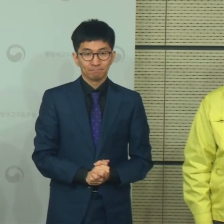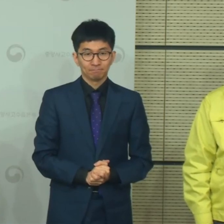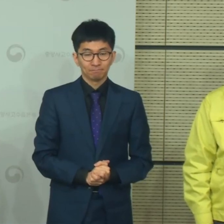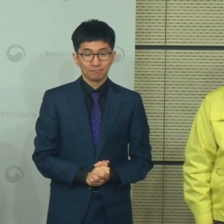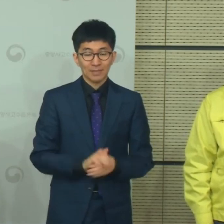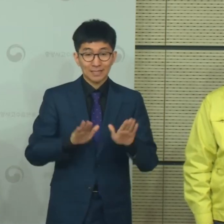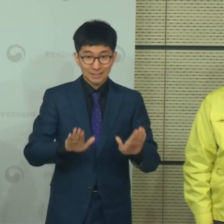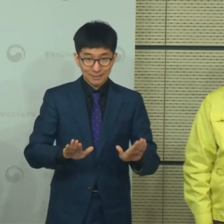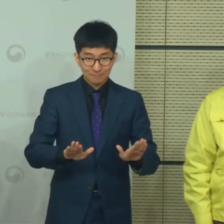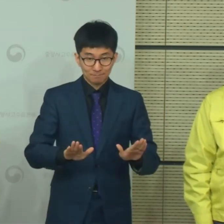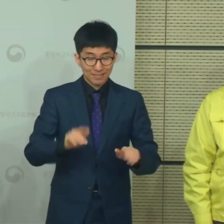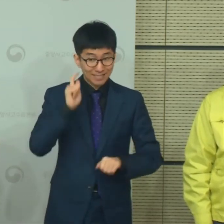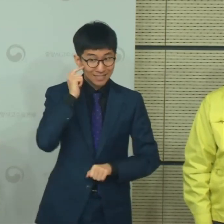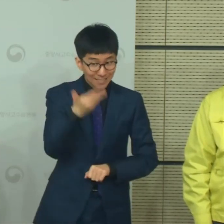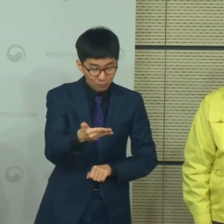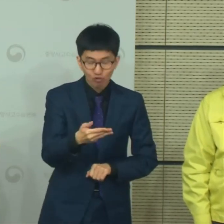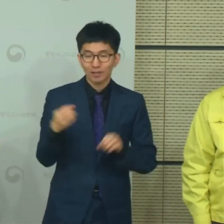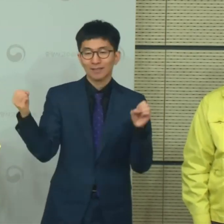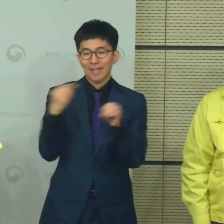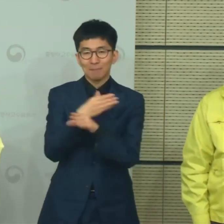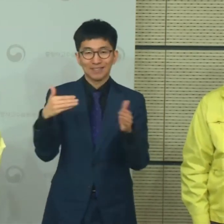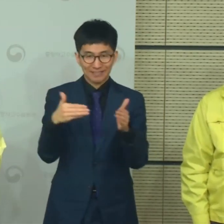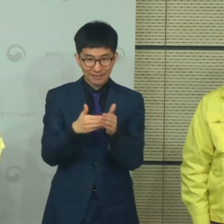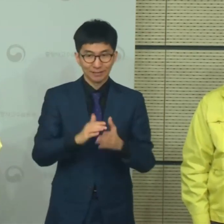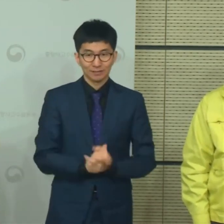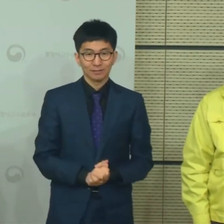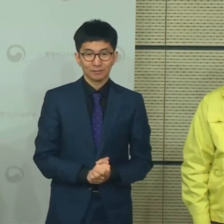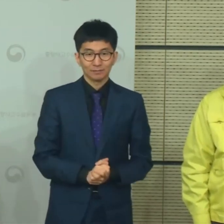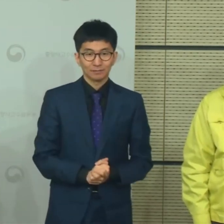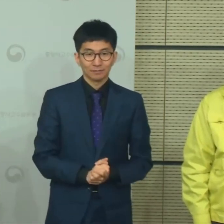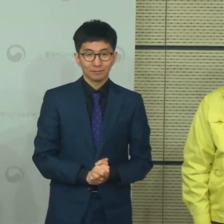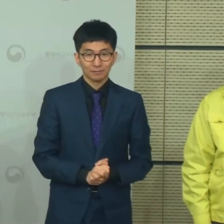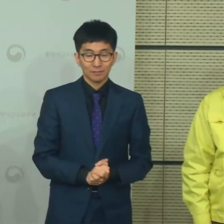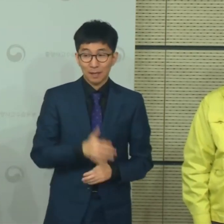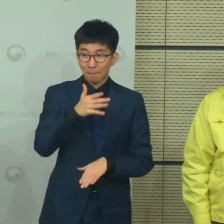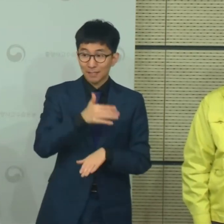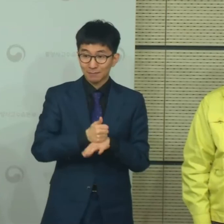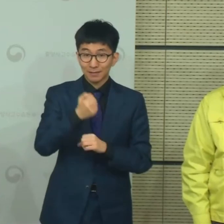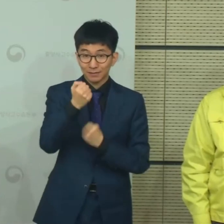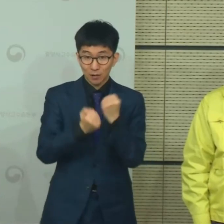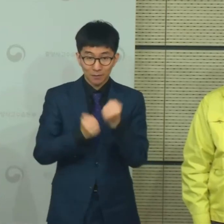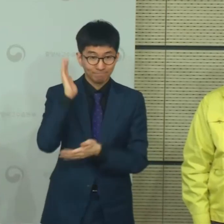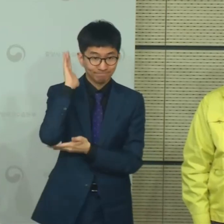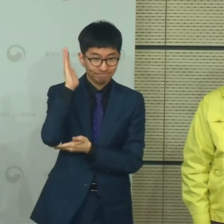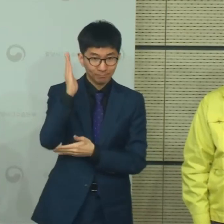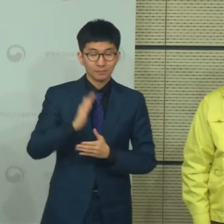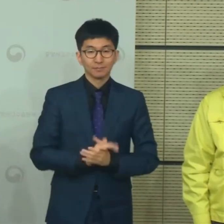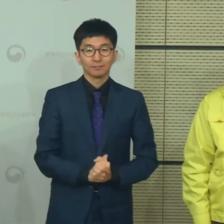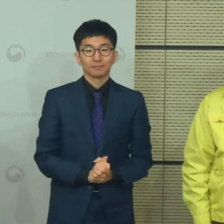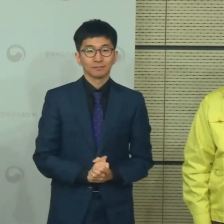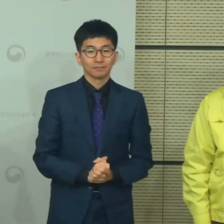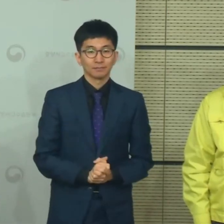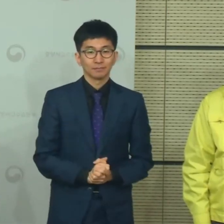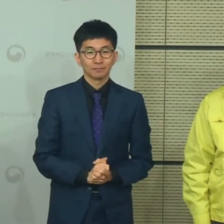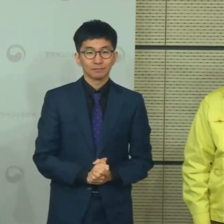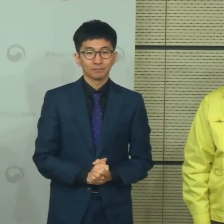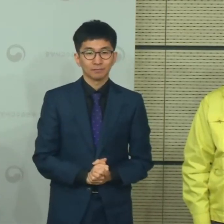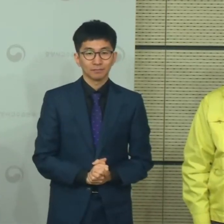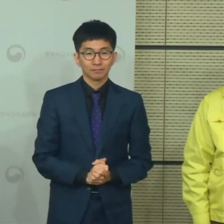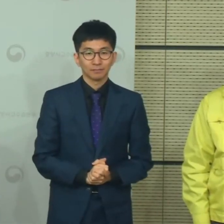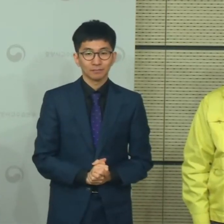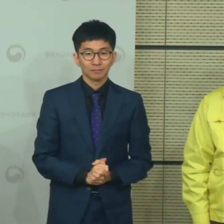네, 이상으로 질의응답을 마치도록 하겠습니다. 혹시 마무리 말씀 있으면 간단히 부탁드리겠습니다. 그 여러